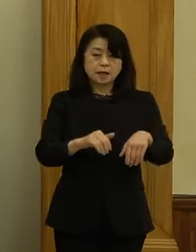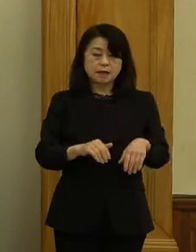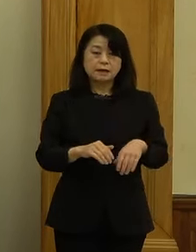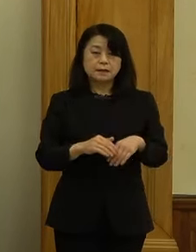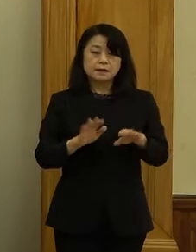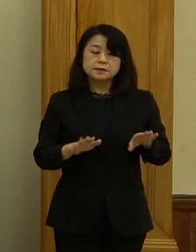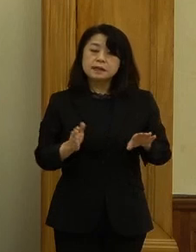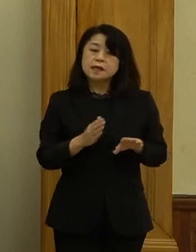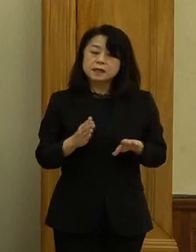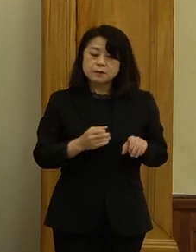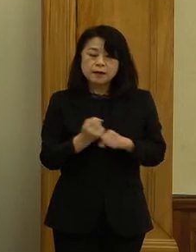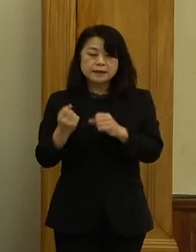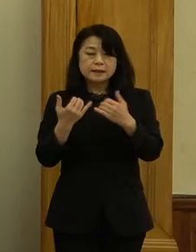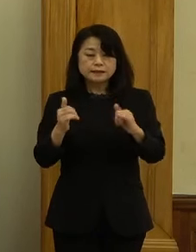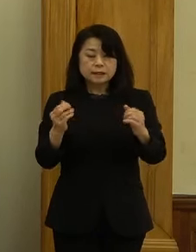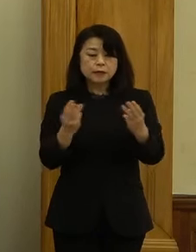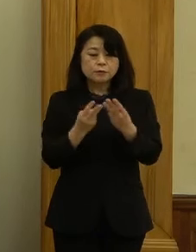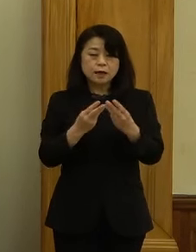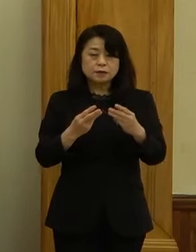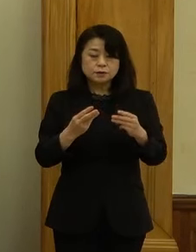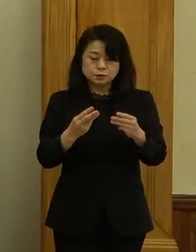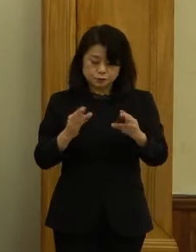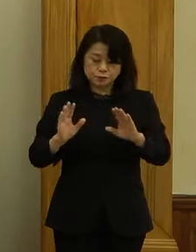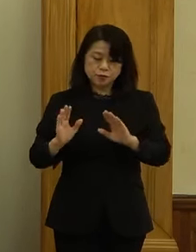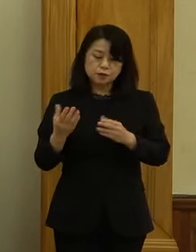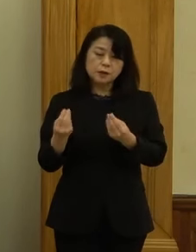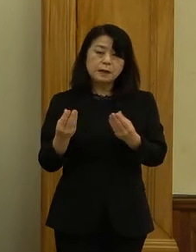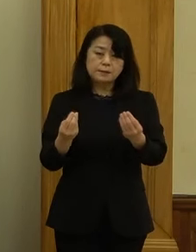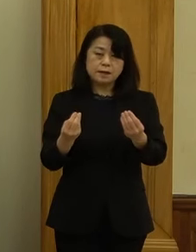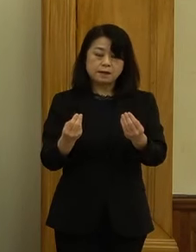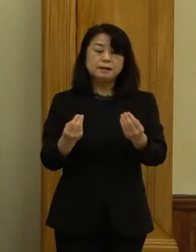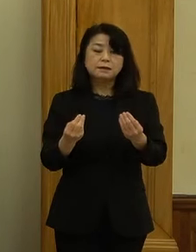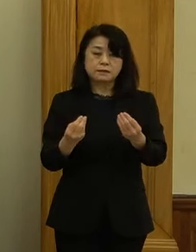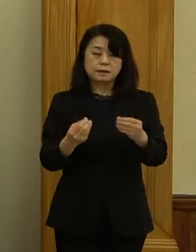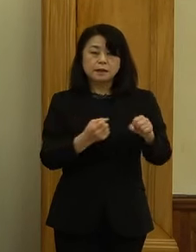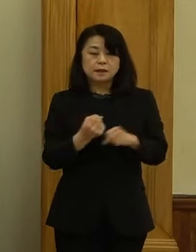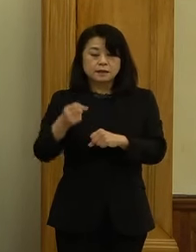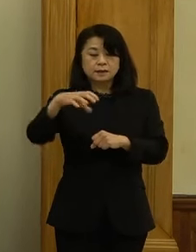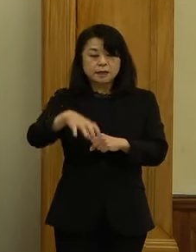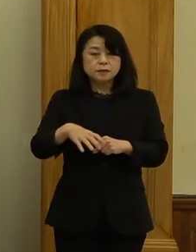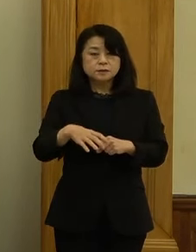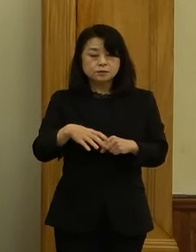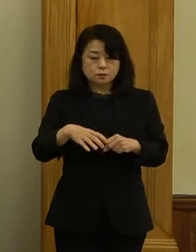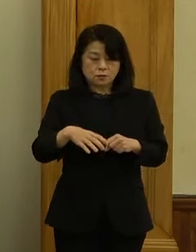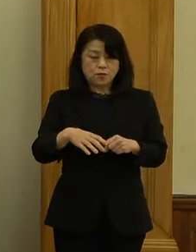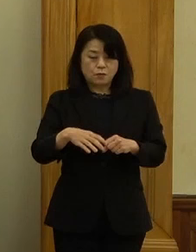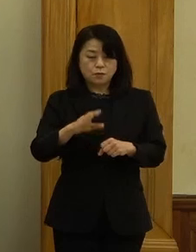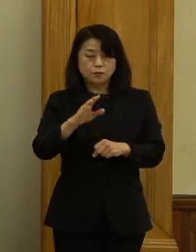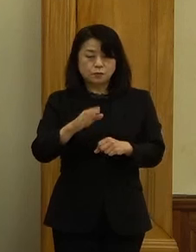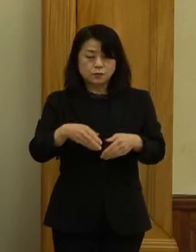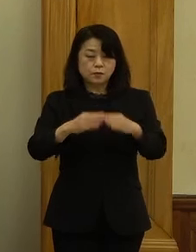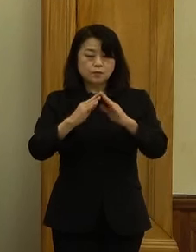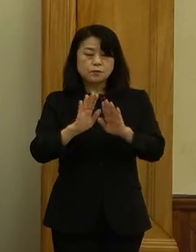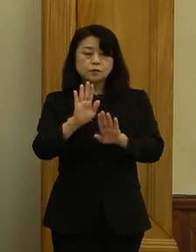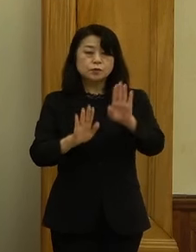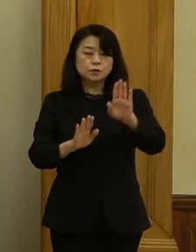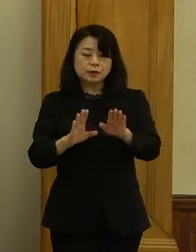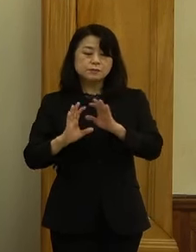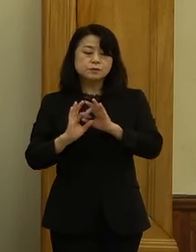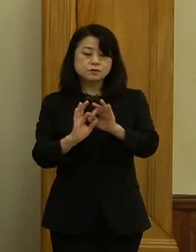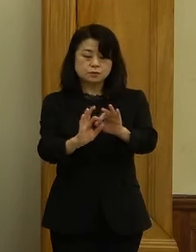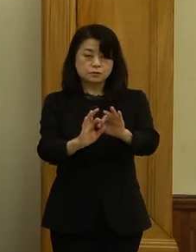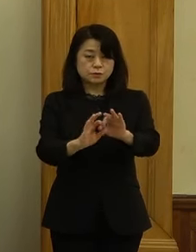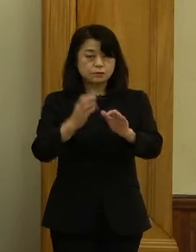日かは避難者の数があまり変わらない状況であり避難所の解説もしばらく続く見込みであると聞きをして